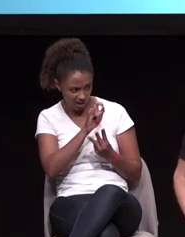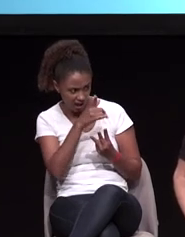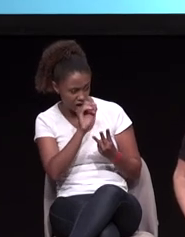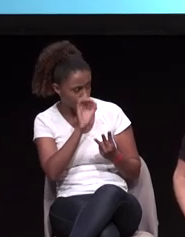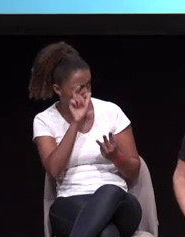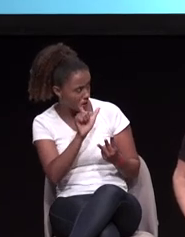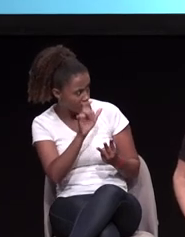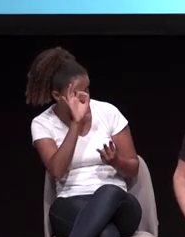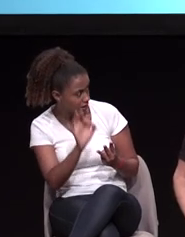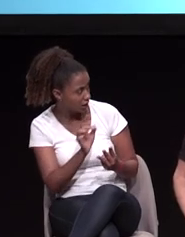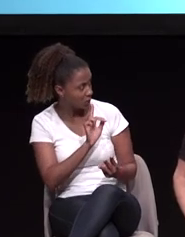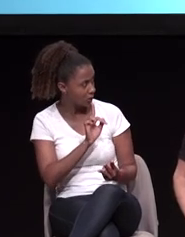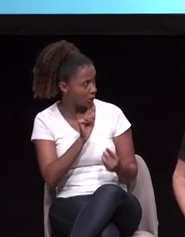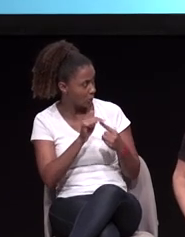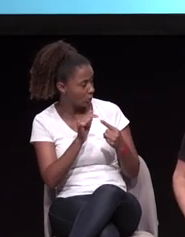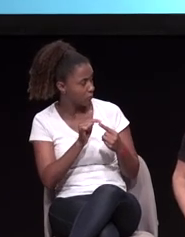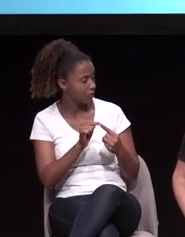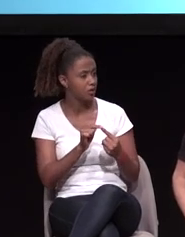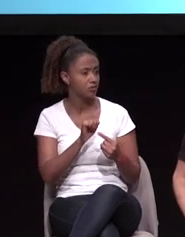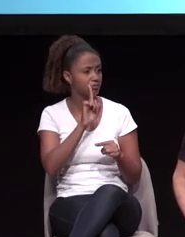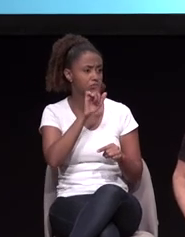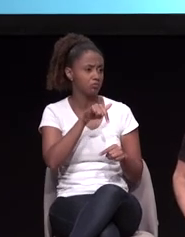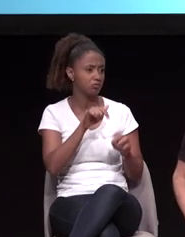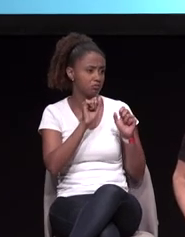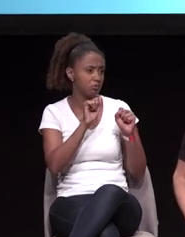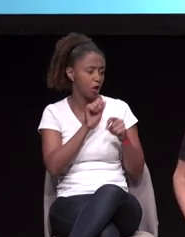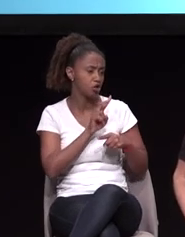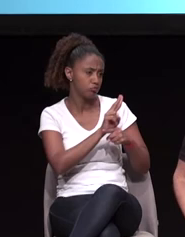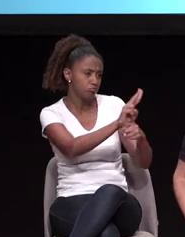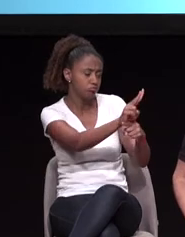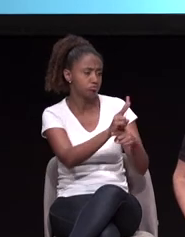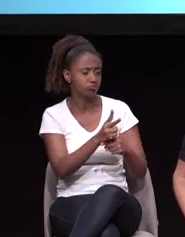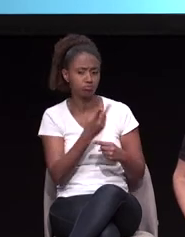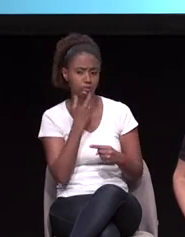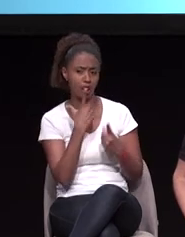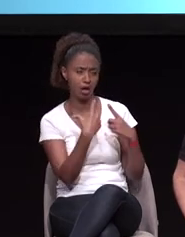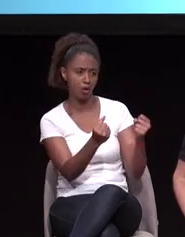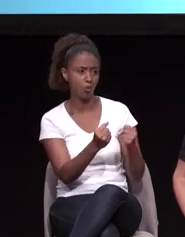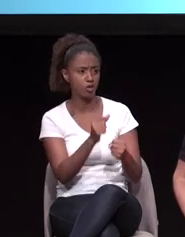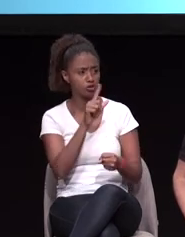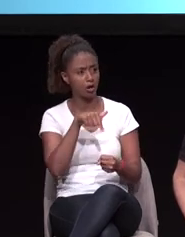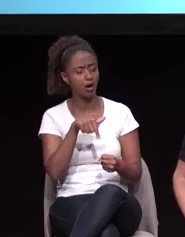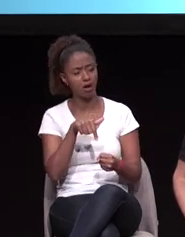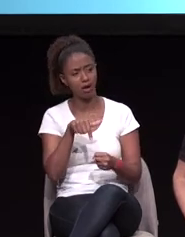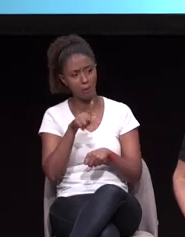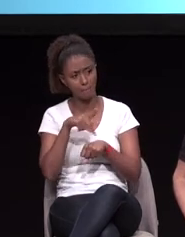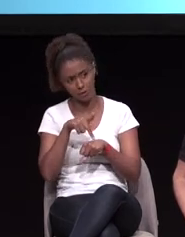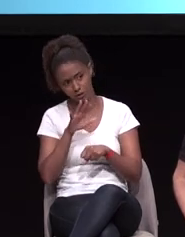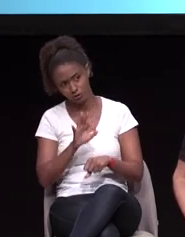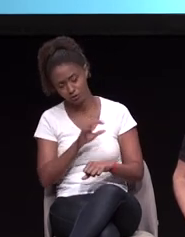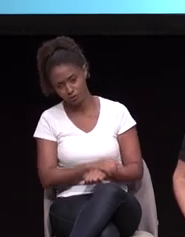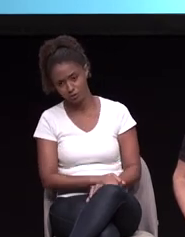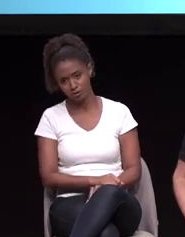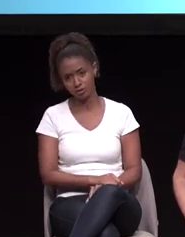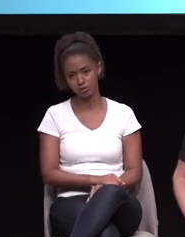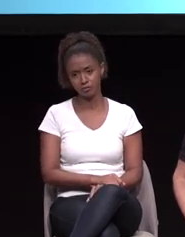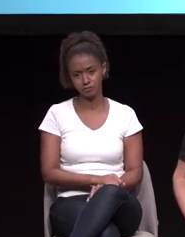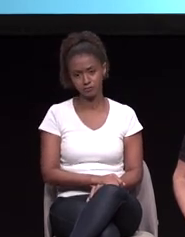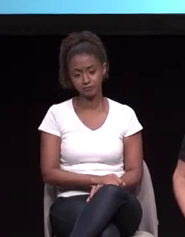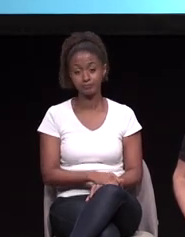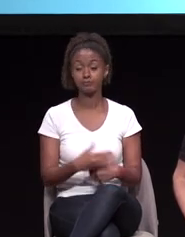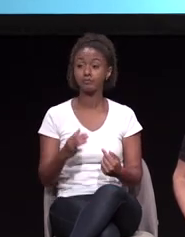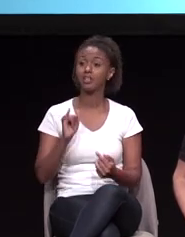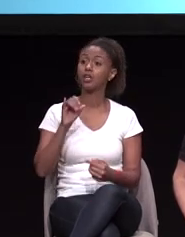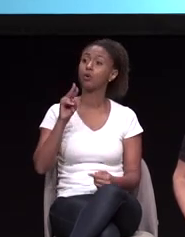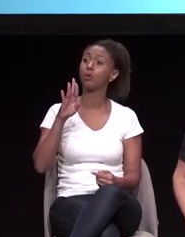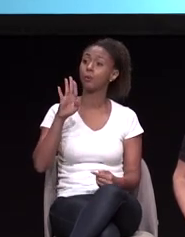equivocada tronco lingüístico nação a nação a nação é a euro ba